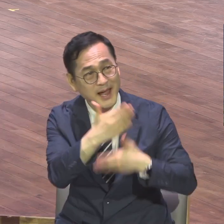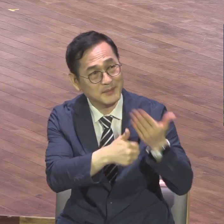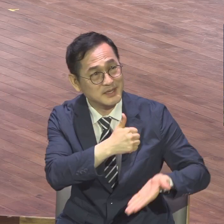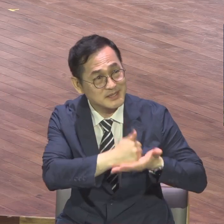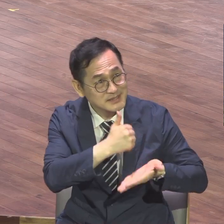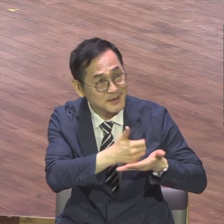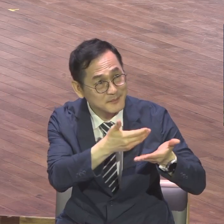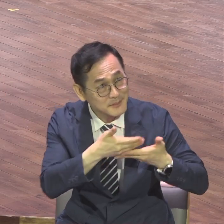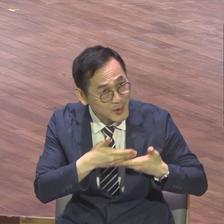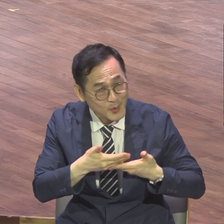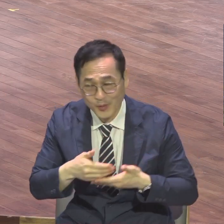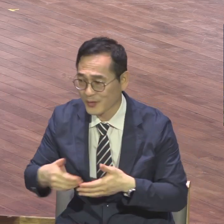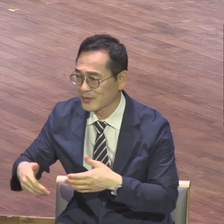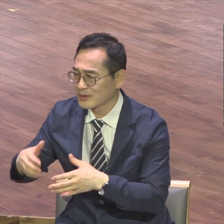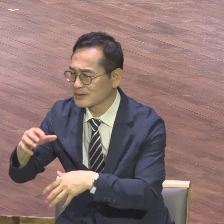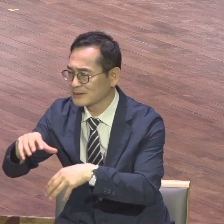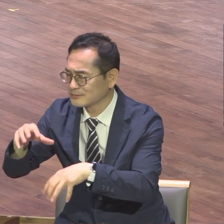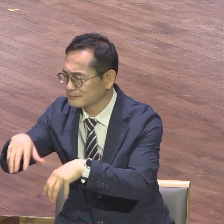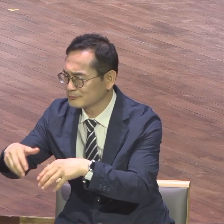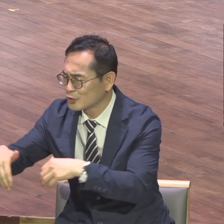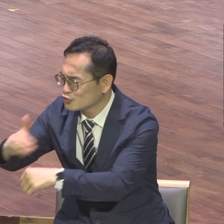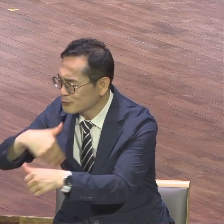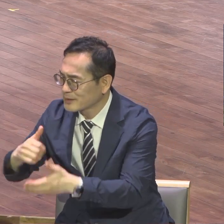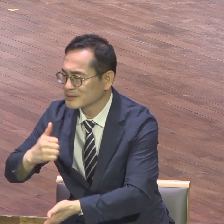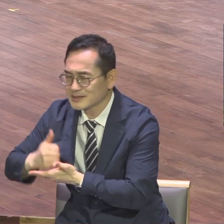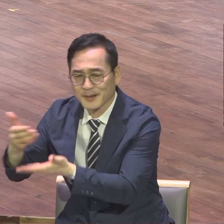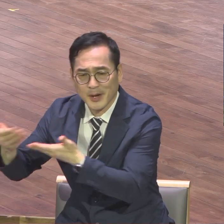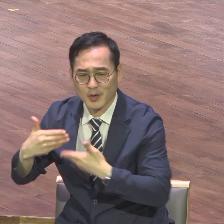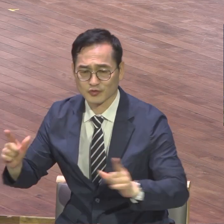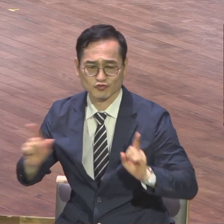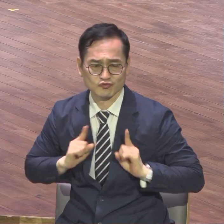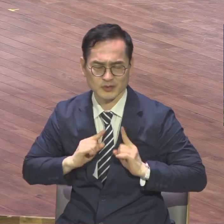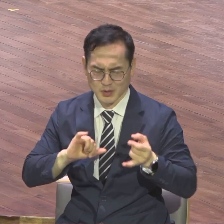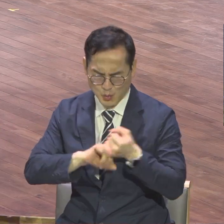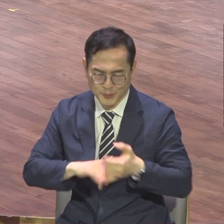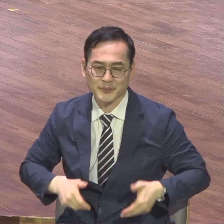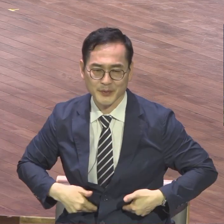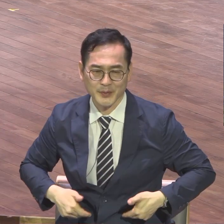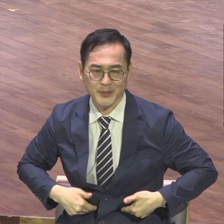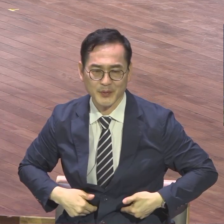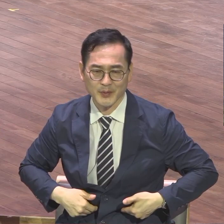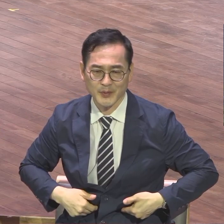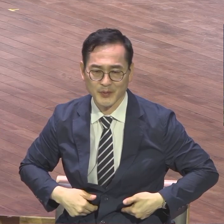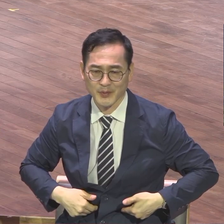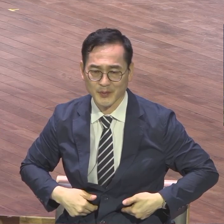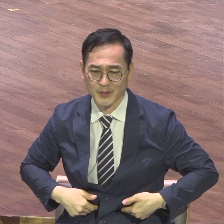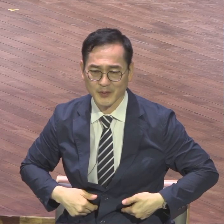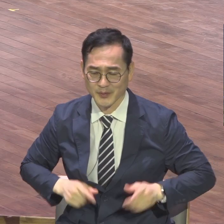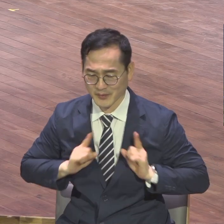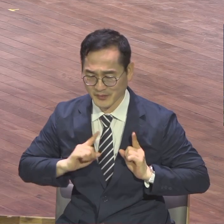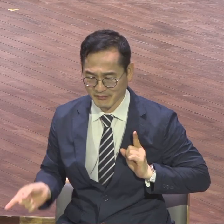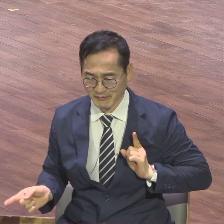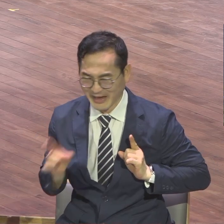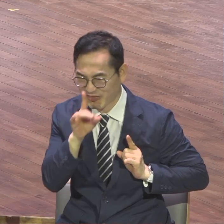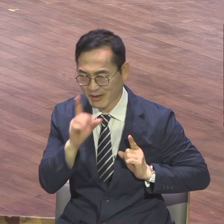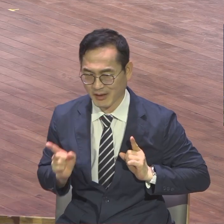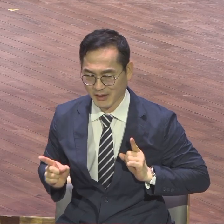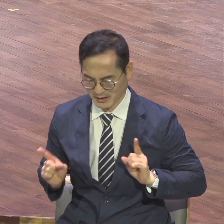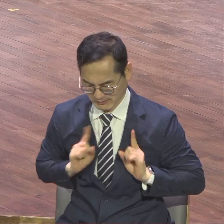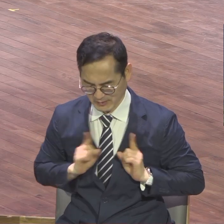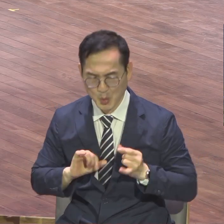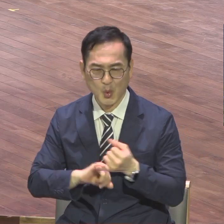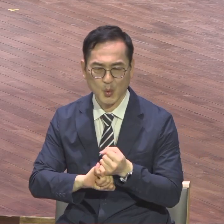사람이에요. 하나님께 인정받고 사람에게 칭찬받고 요거 반응이 있어야 돼. 이거 동전의